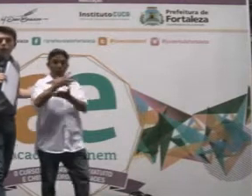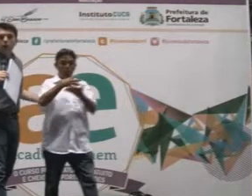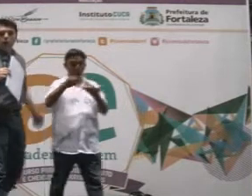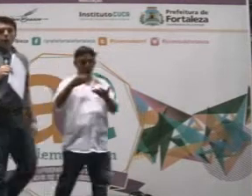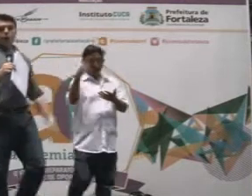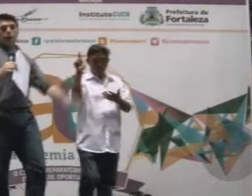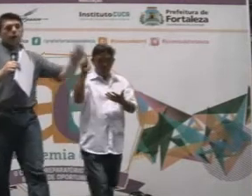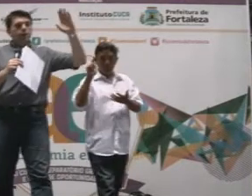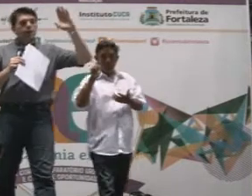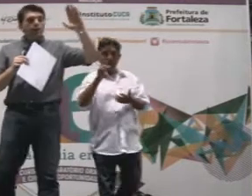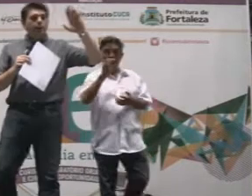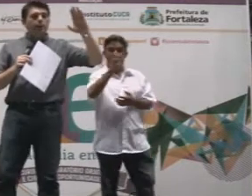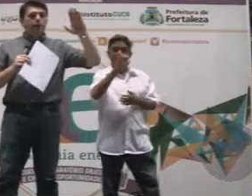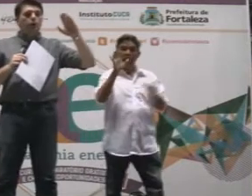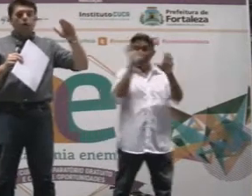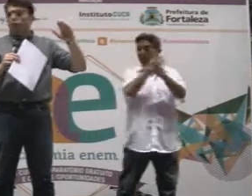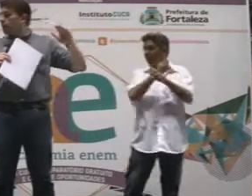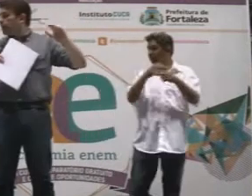outro,